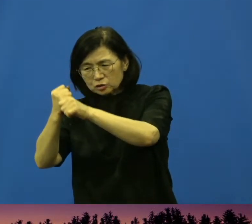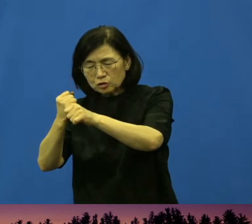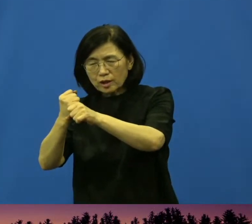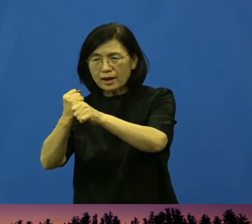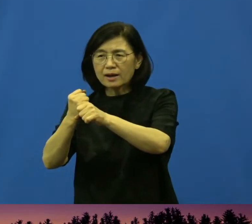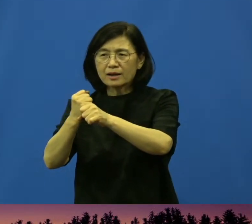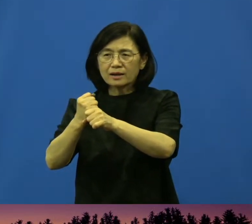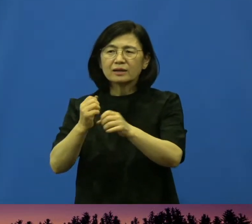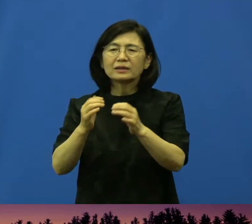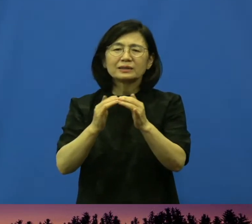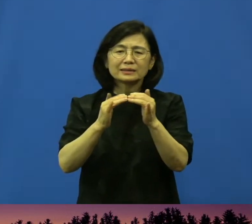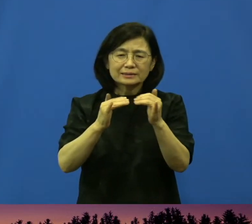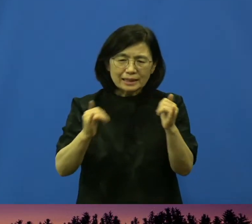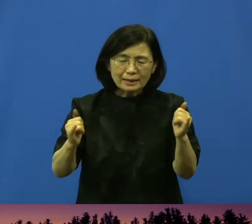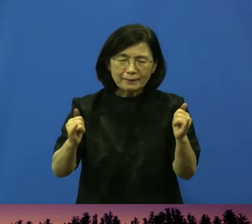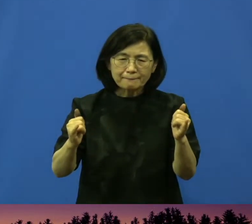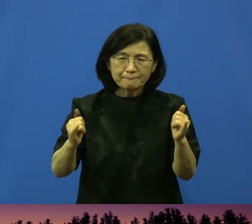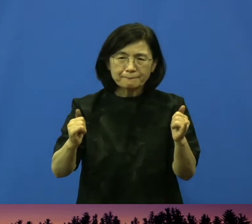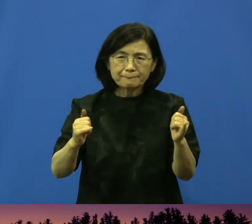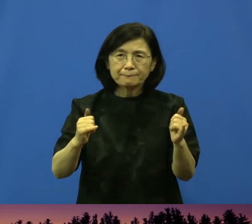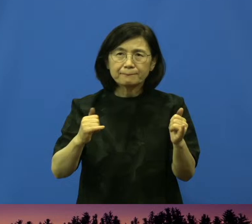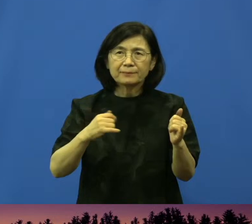있고 모든 문제를